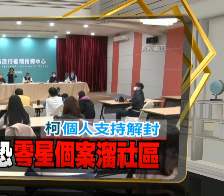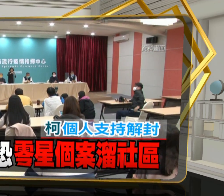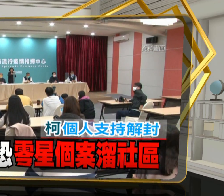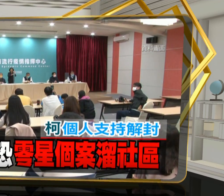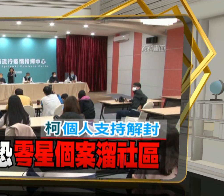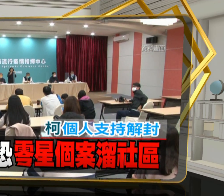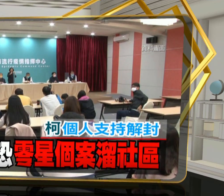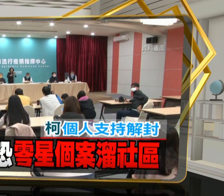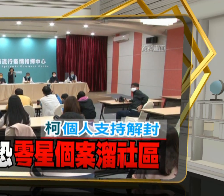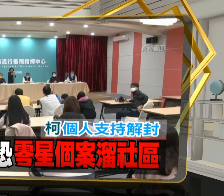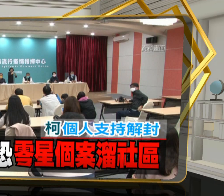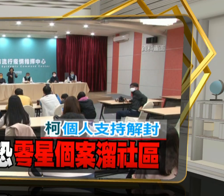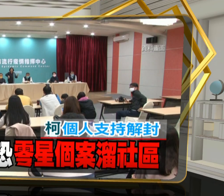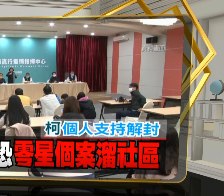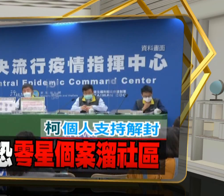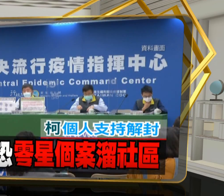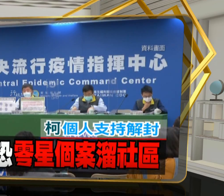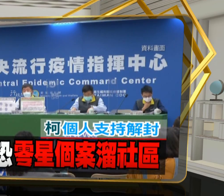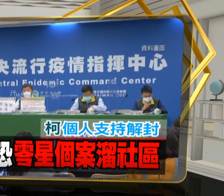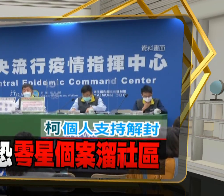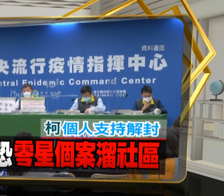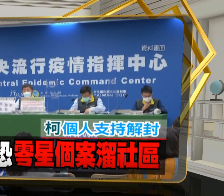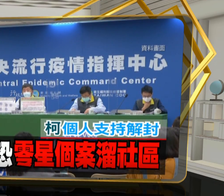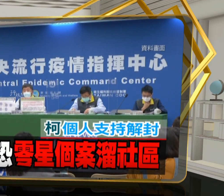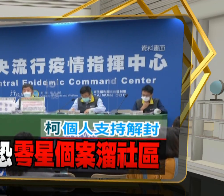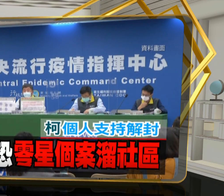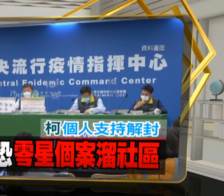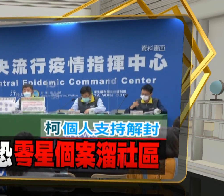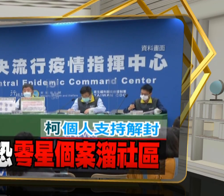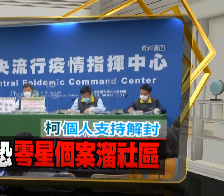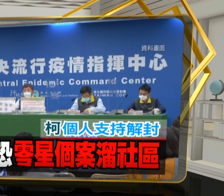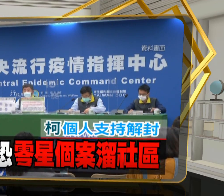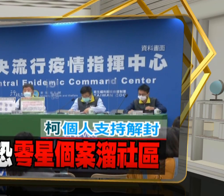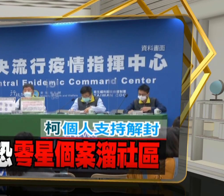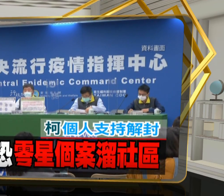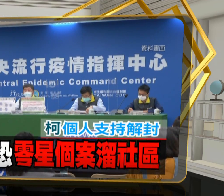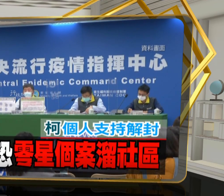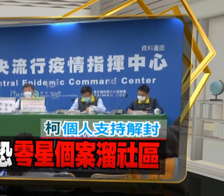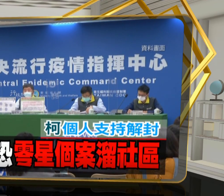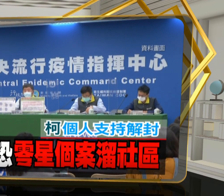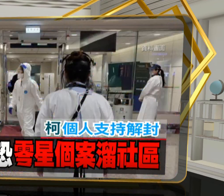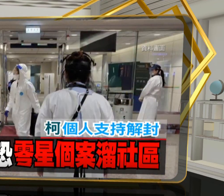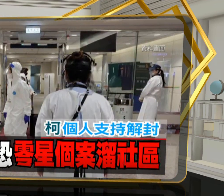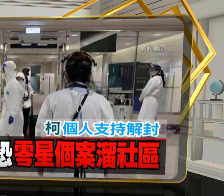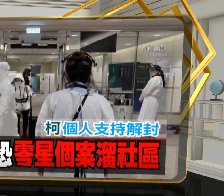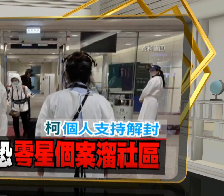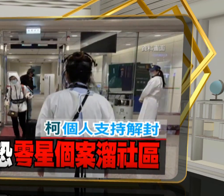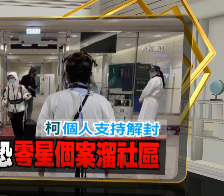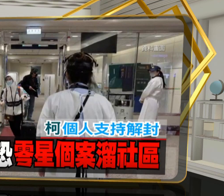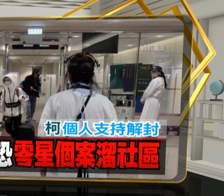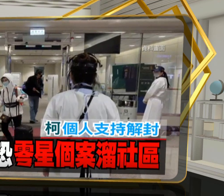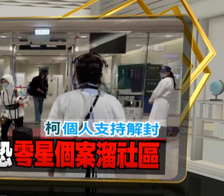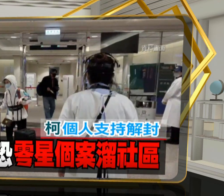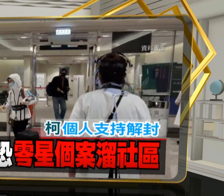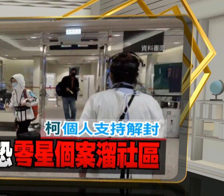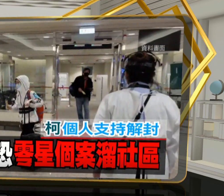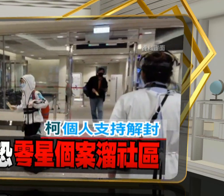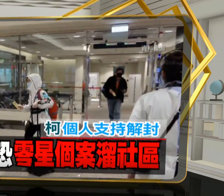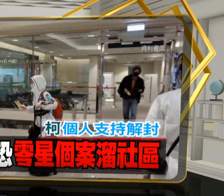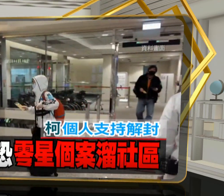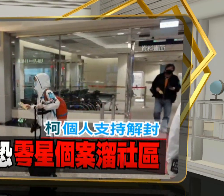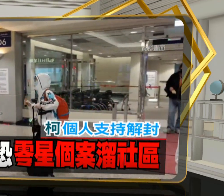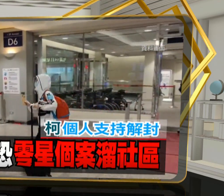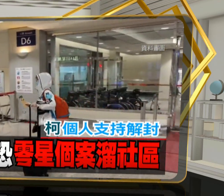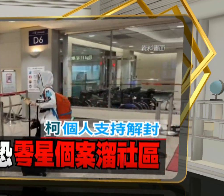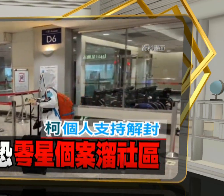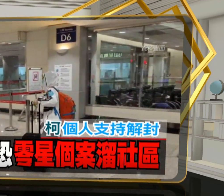会提高风险。对此，台北市长柯文哲今天搬出了疫情数据，表示自己是支持解封。虽然